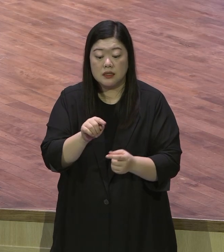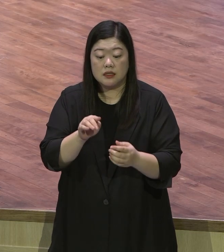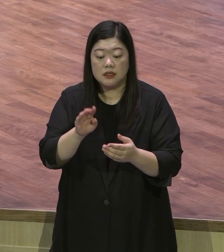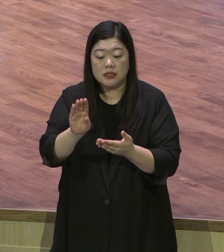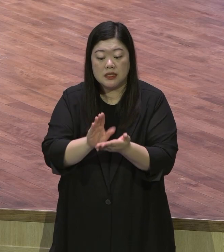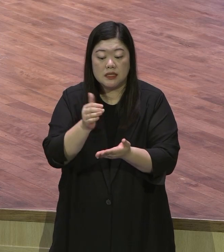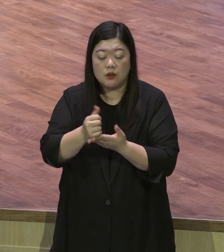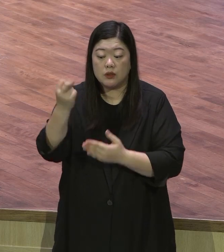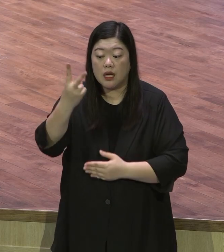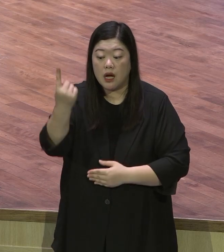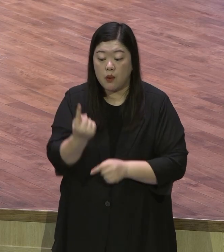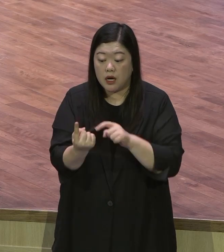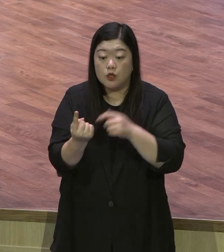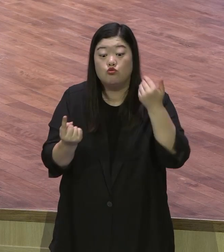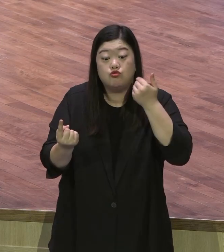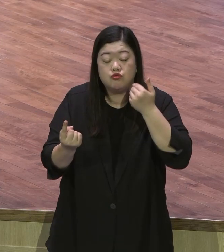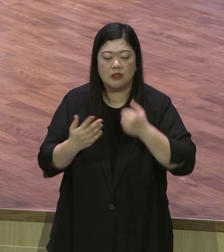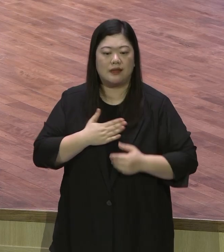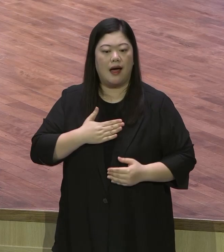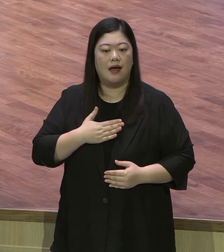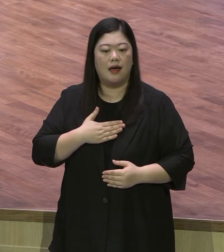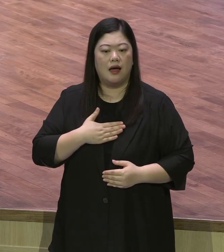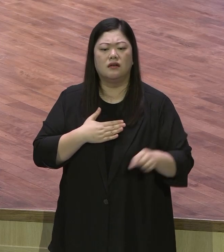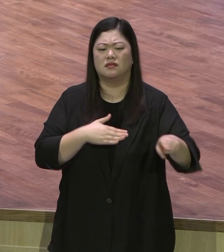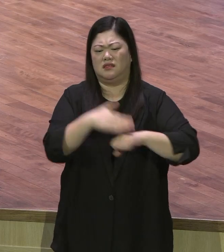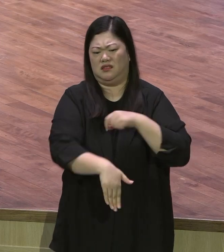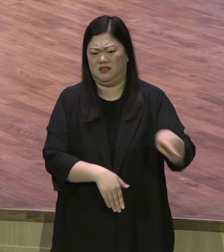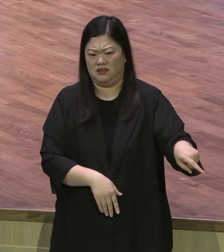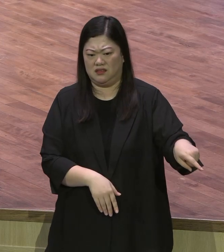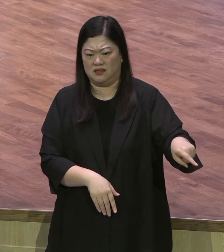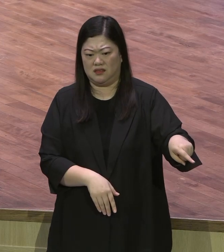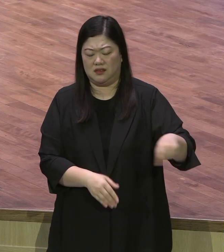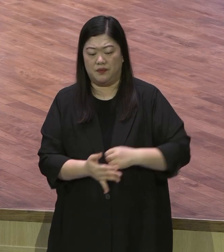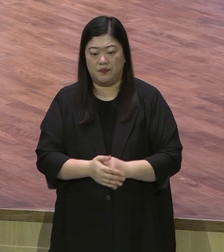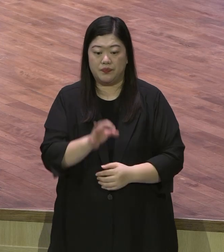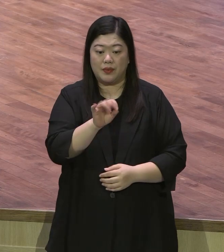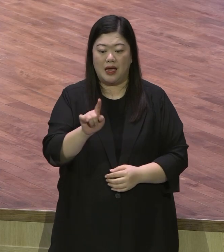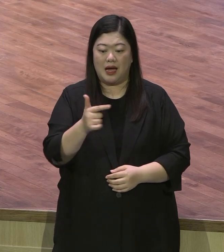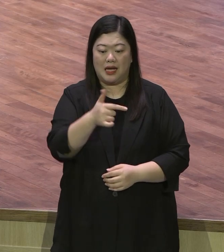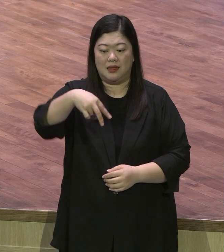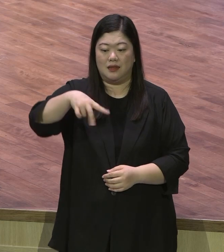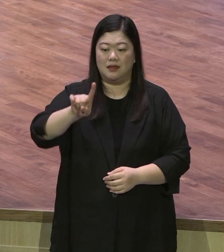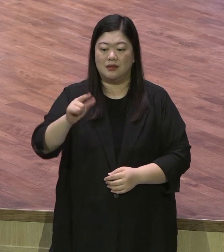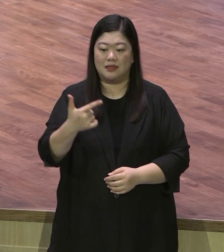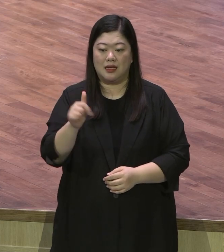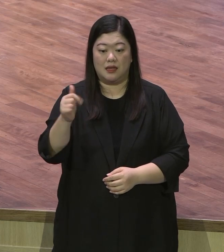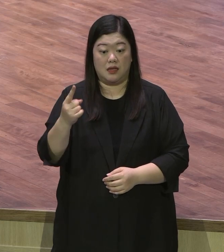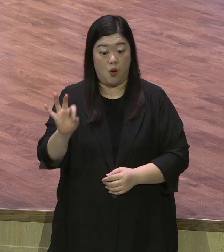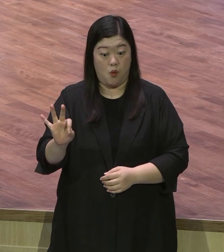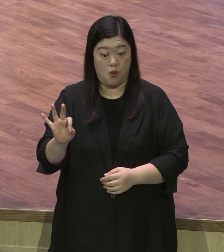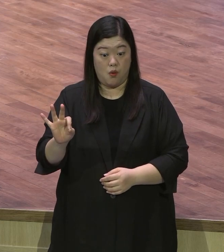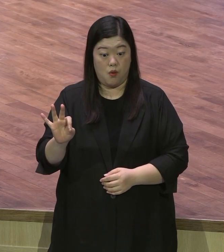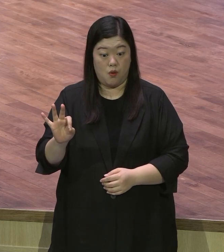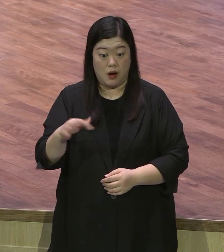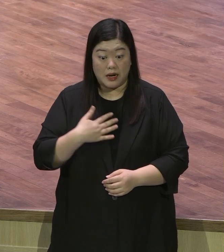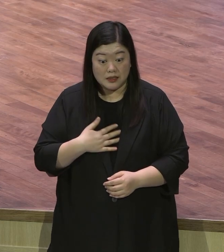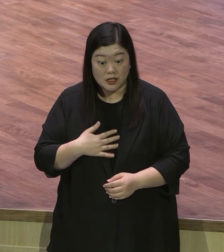자, 여러분. 안상홍 어때요? 안상홍 하나님 교회 안상홍 옆에도 있잖아요. 지옥에 있어요. 지옥